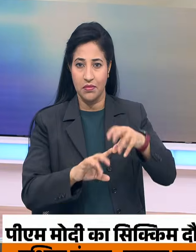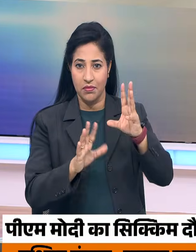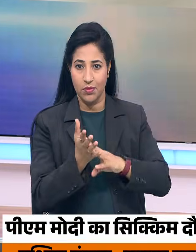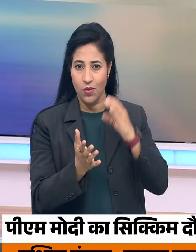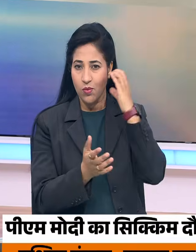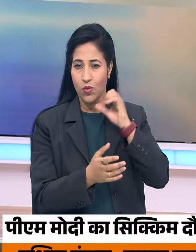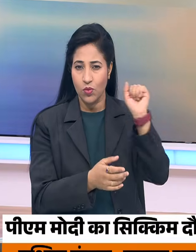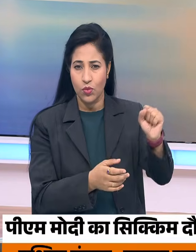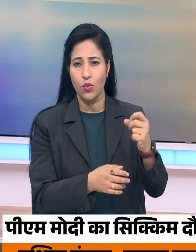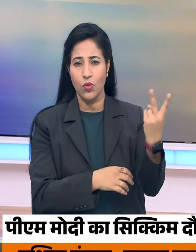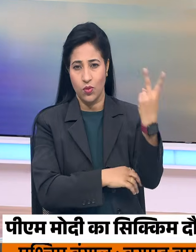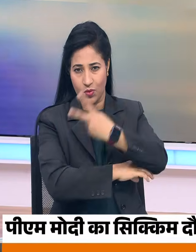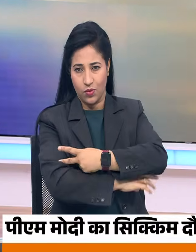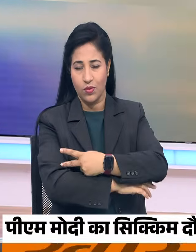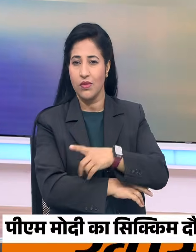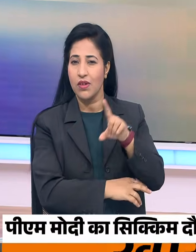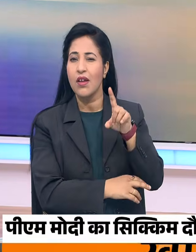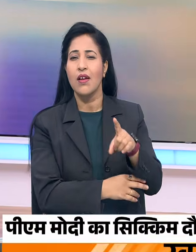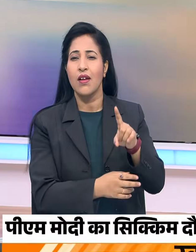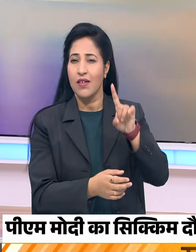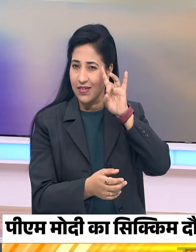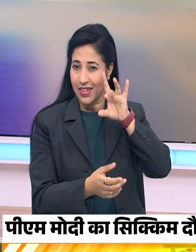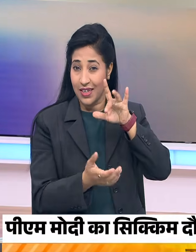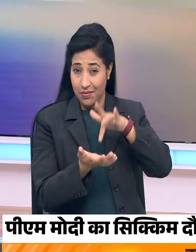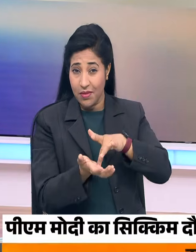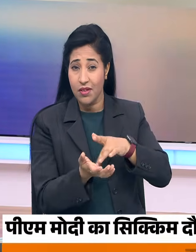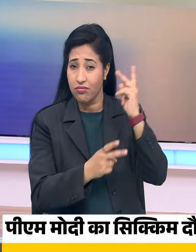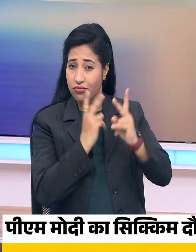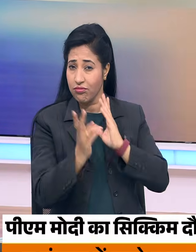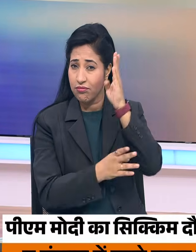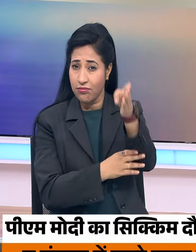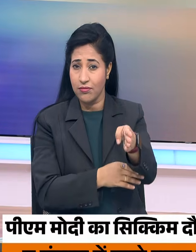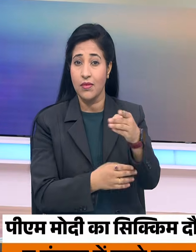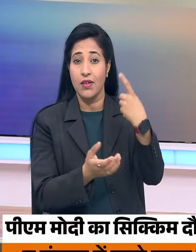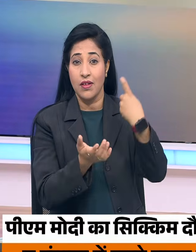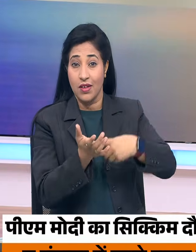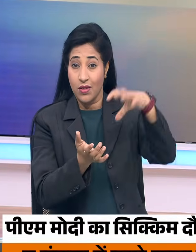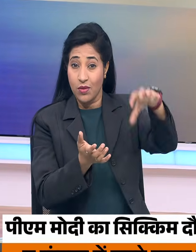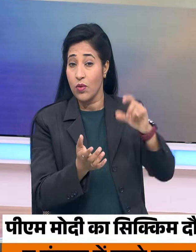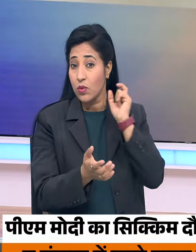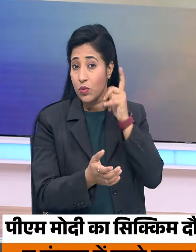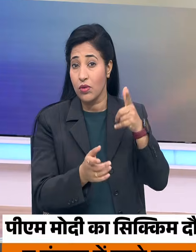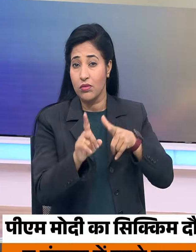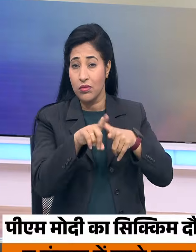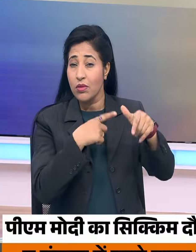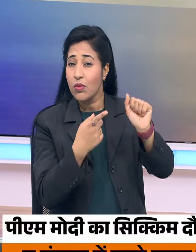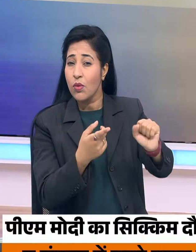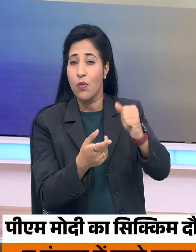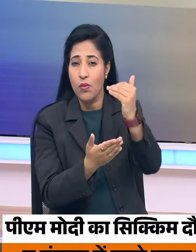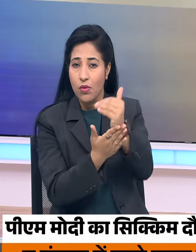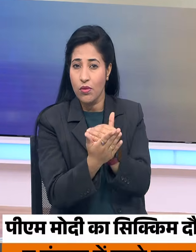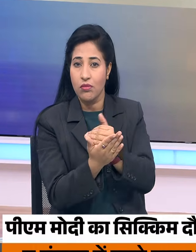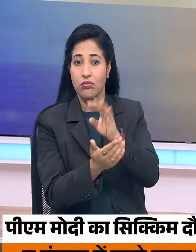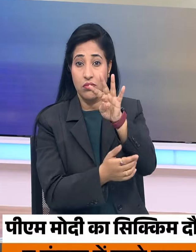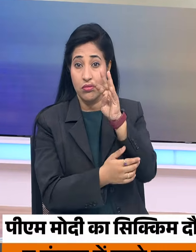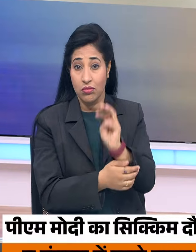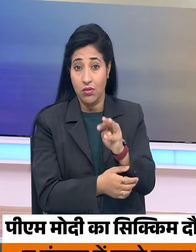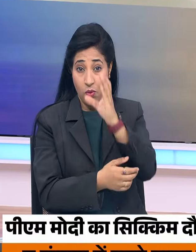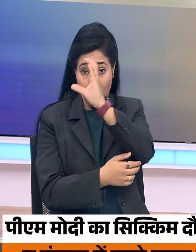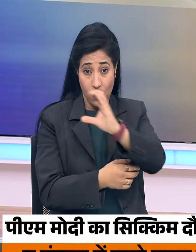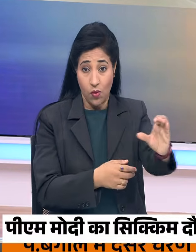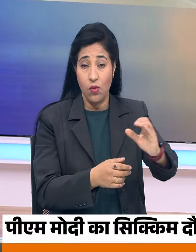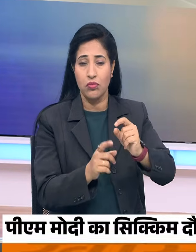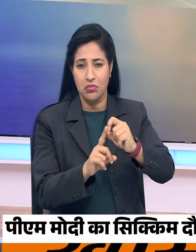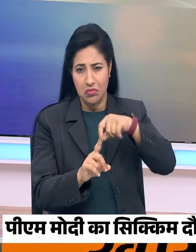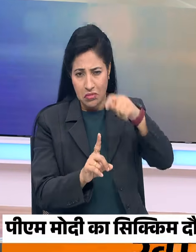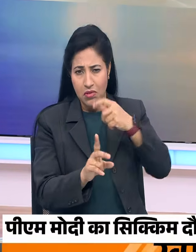प्रधानमंत्री नरेंद्र मोदी का 2 दिवसीय सिक्किम दौरा आज से। राज्य के स्वर्ण जयंती समारोह के मौके पर 4000 करोड़ रुपए की